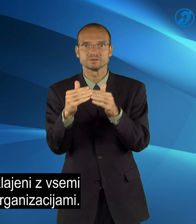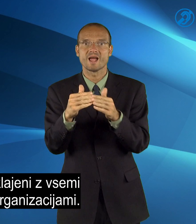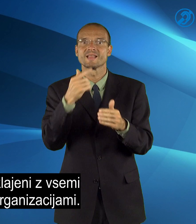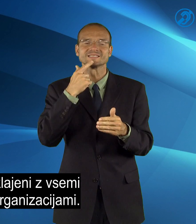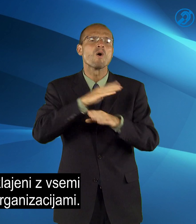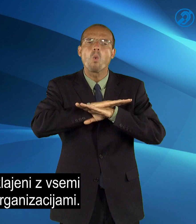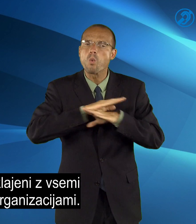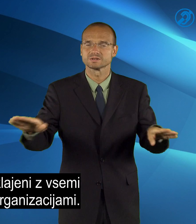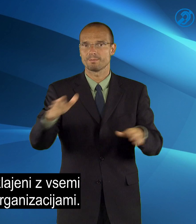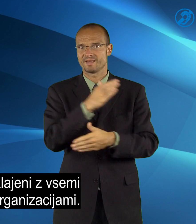organizacijami.